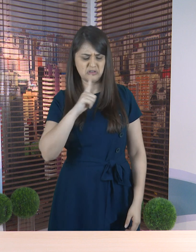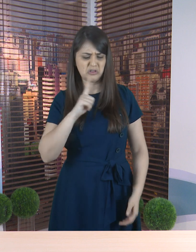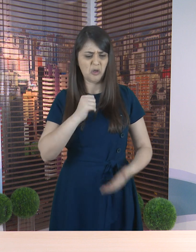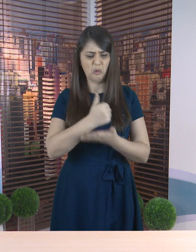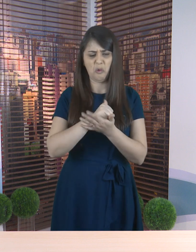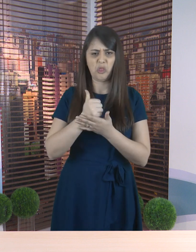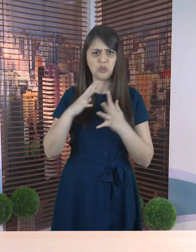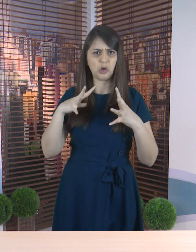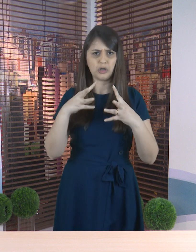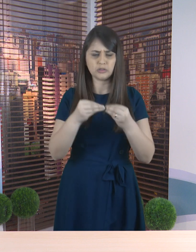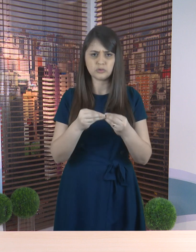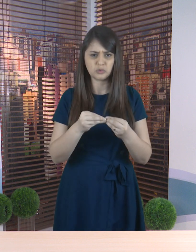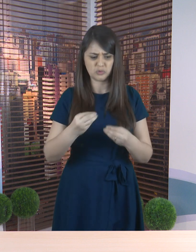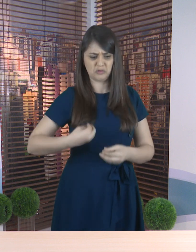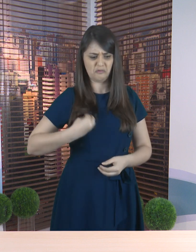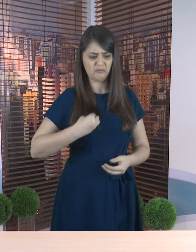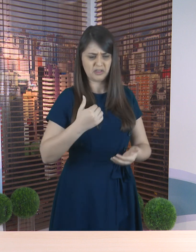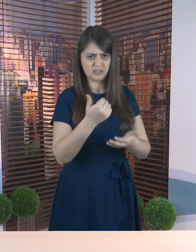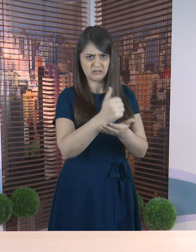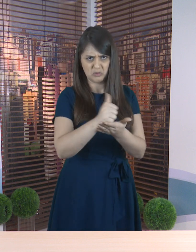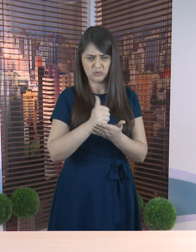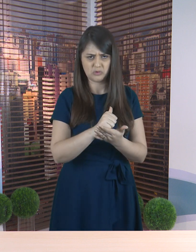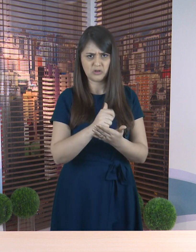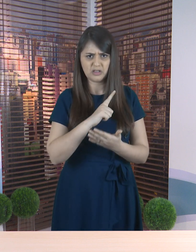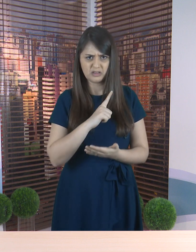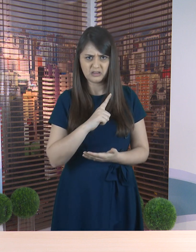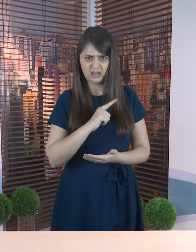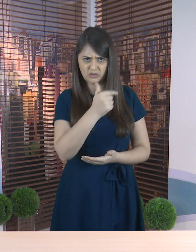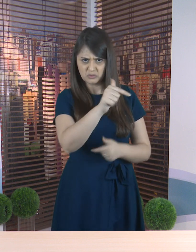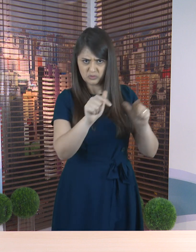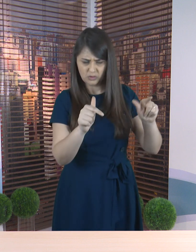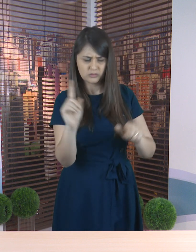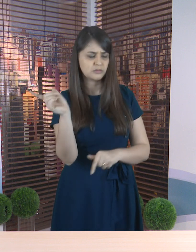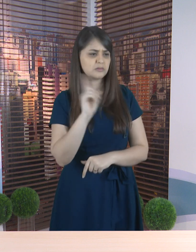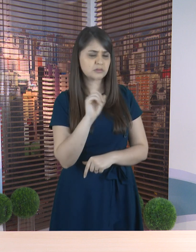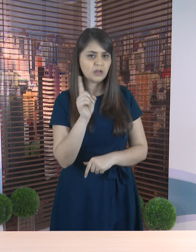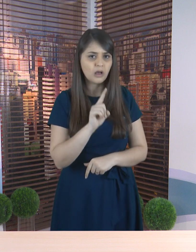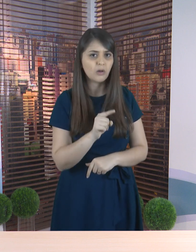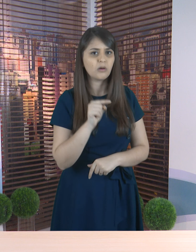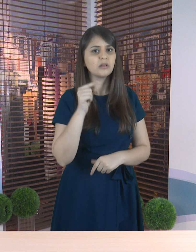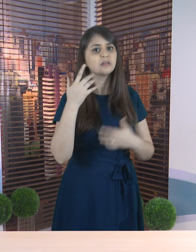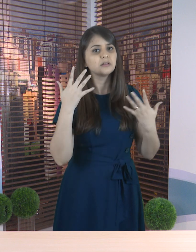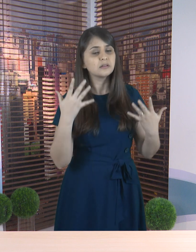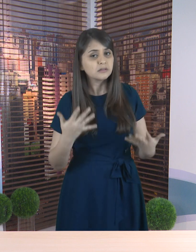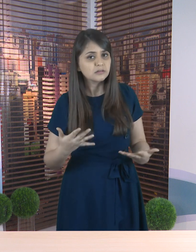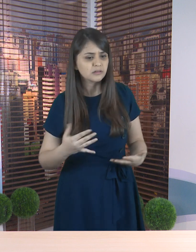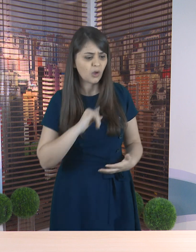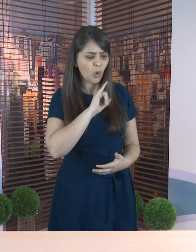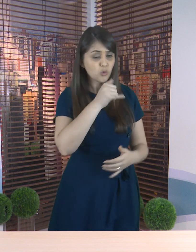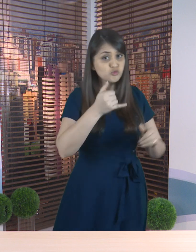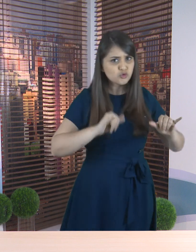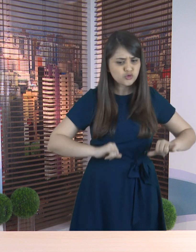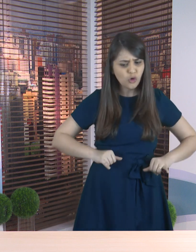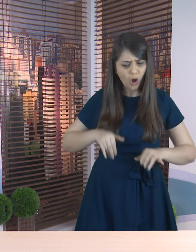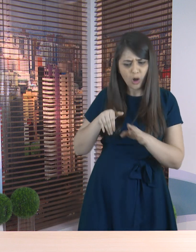outros. Parece que o conselho de Jó a seu amigo é o mais sensato. Primeiro, eu quero que você